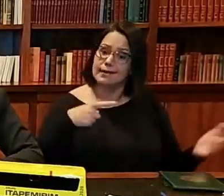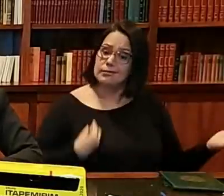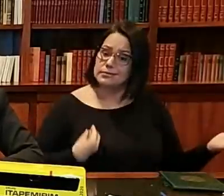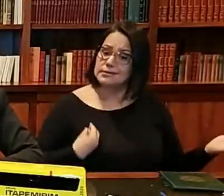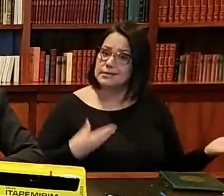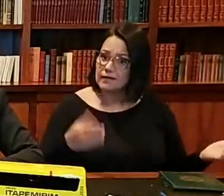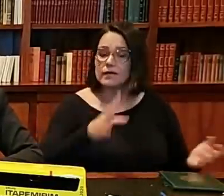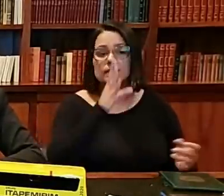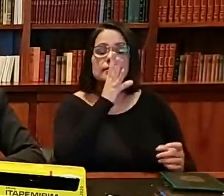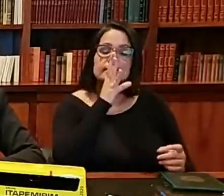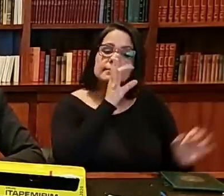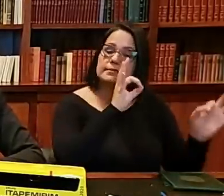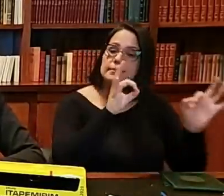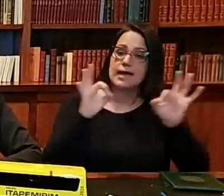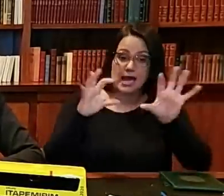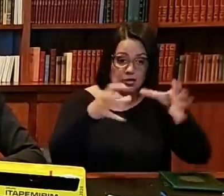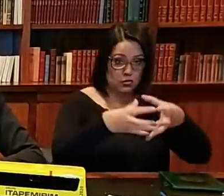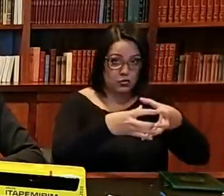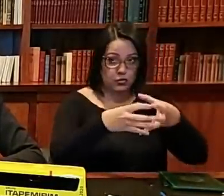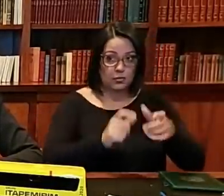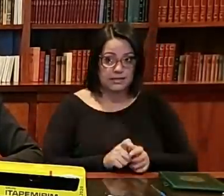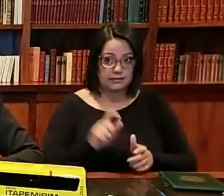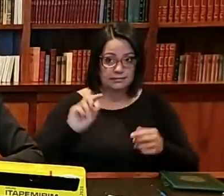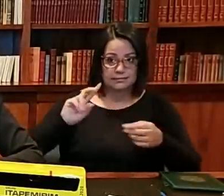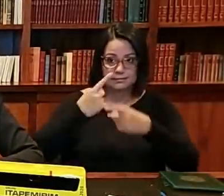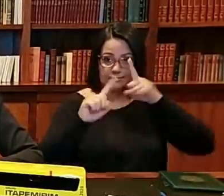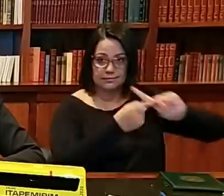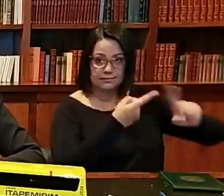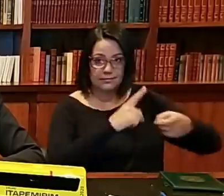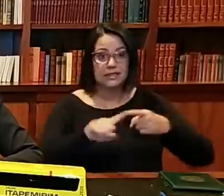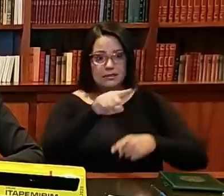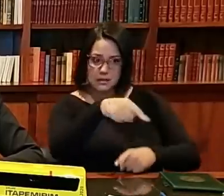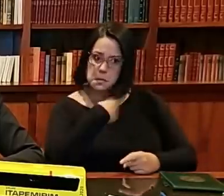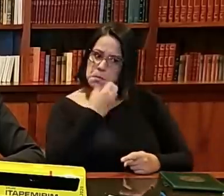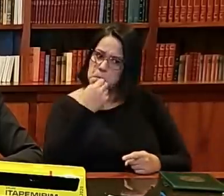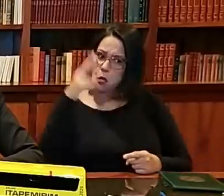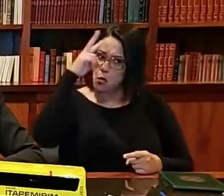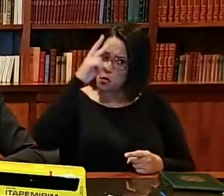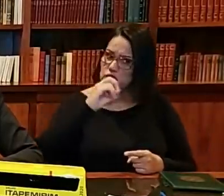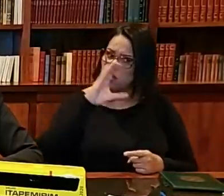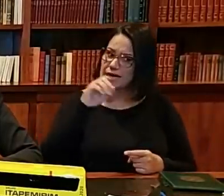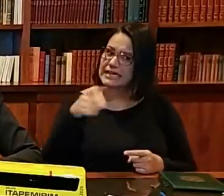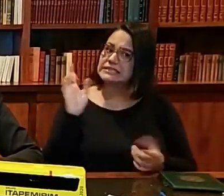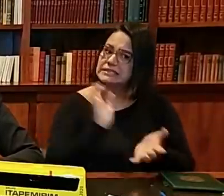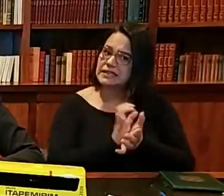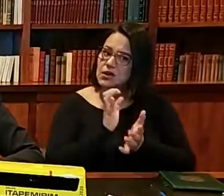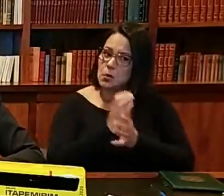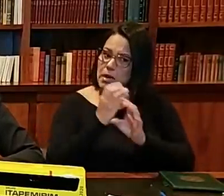Eu até observei que na turma que estava recebendo espadinho tem muitos vocacionados para engenharia. Que o pessoal é bonito igual